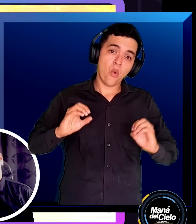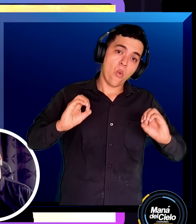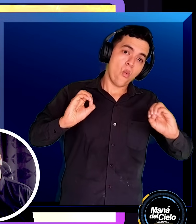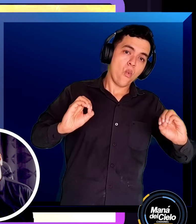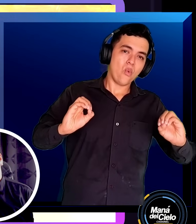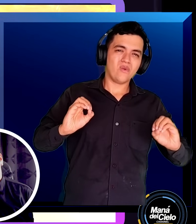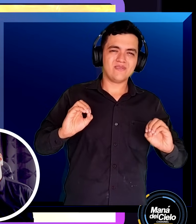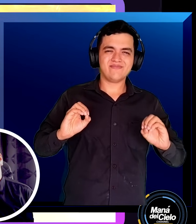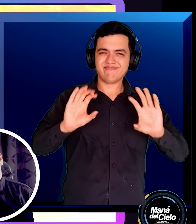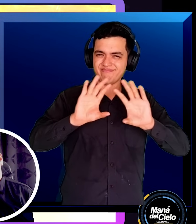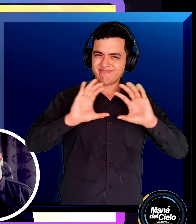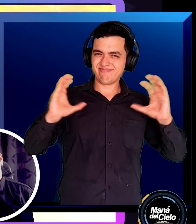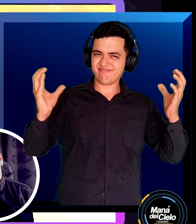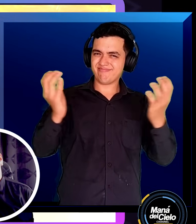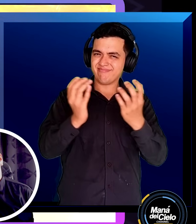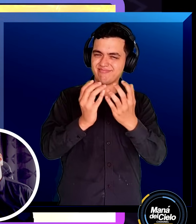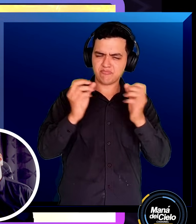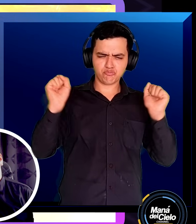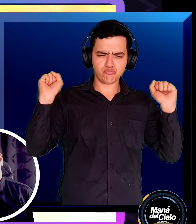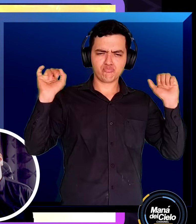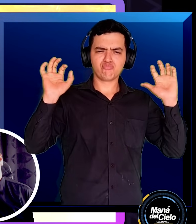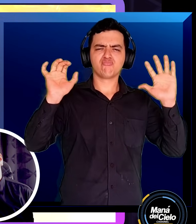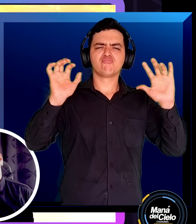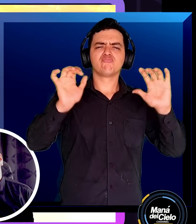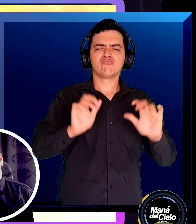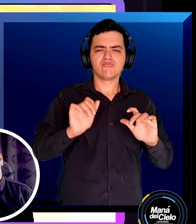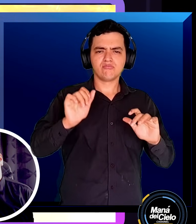Pero ya no hago lo que quiero, sino lo que puedo.